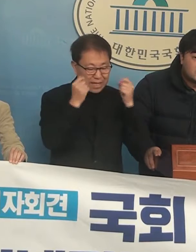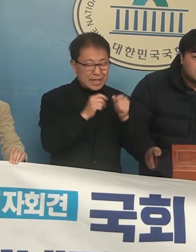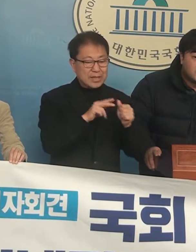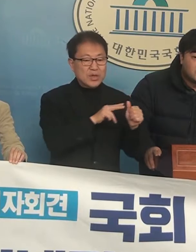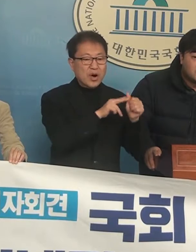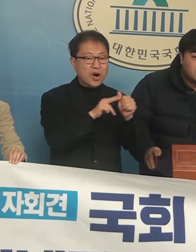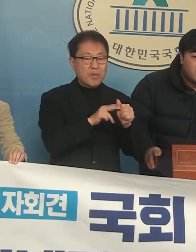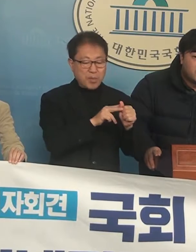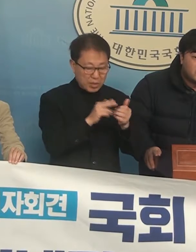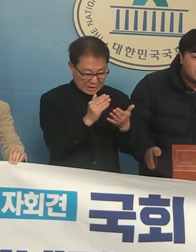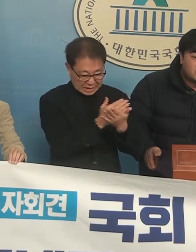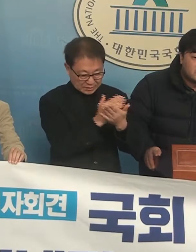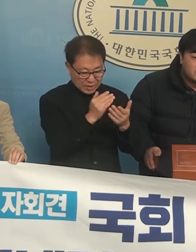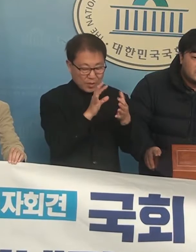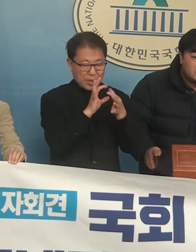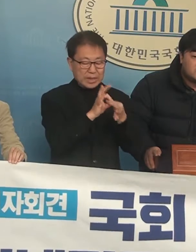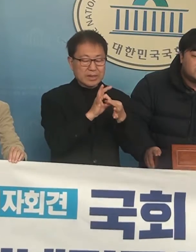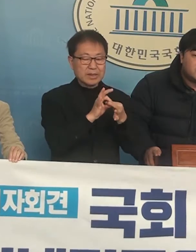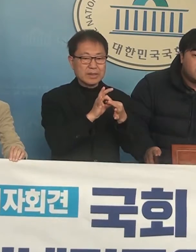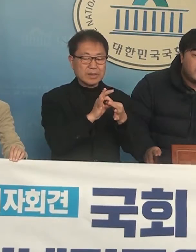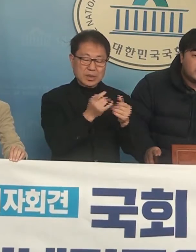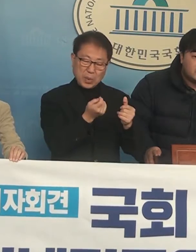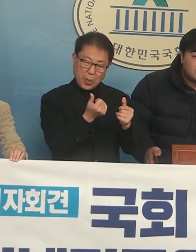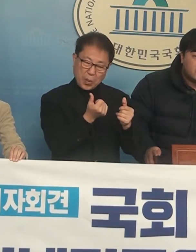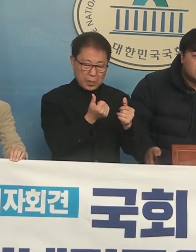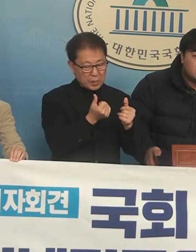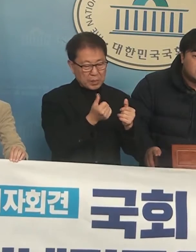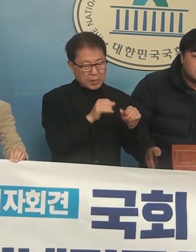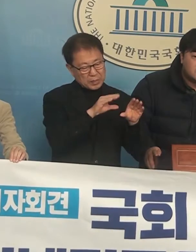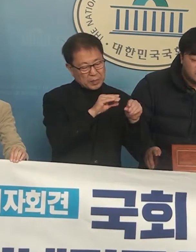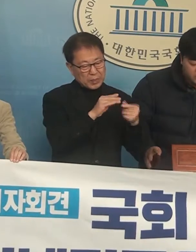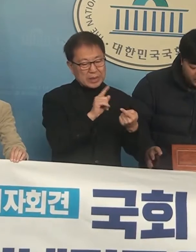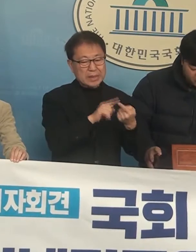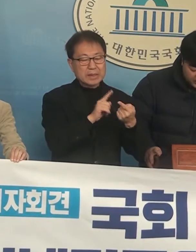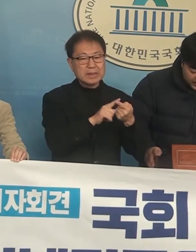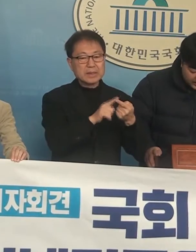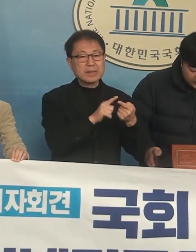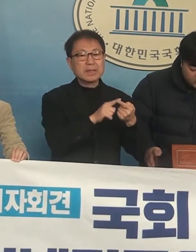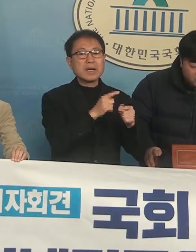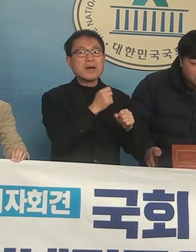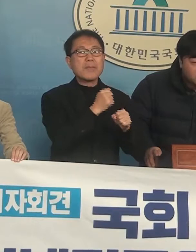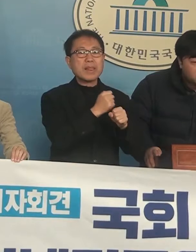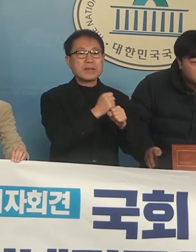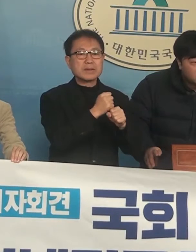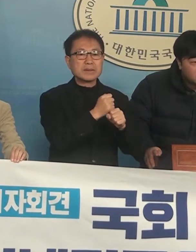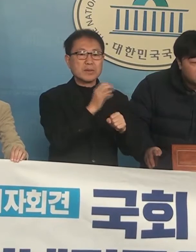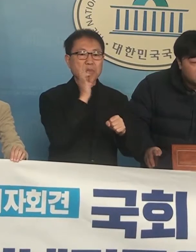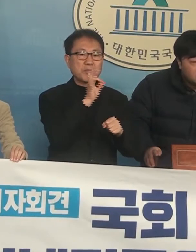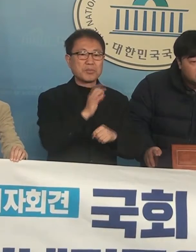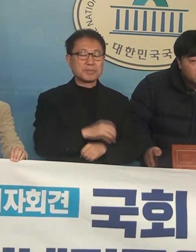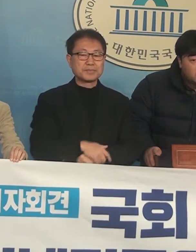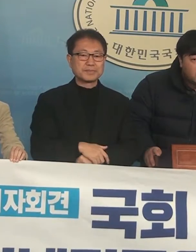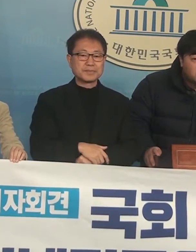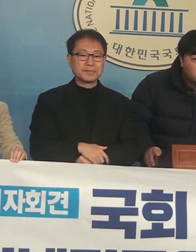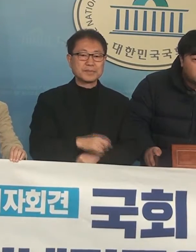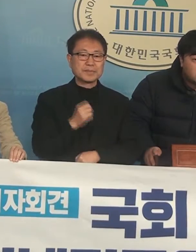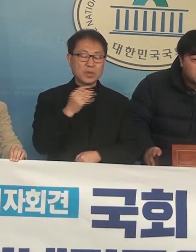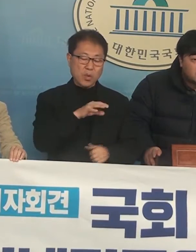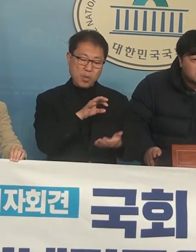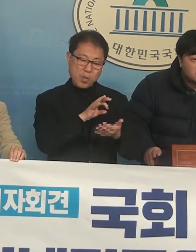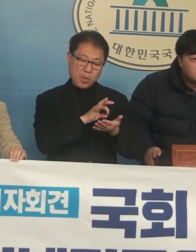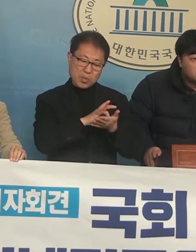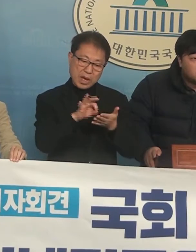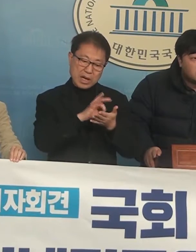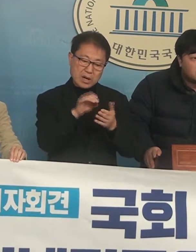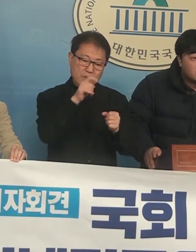개인정보 재식별과 관련해서 조금 더 완화된 개념 규정을 정의하고자 하는 것으로 보입니다. 또한 활용